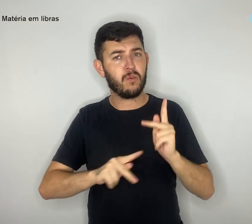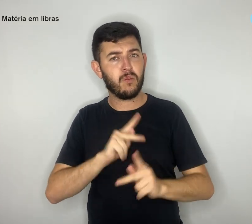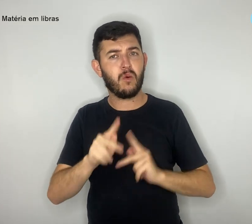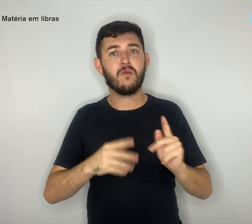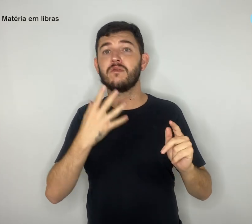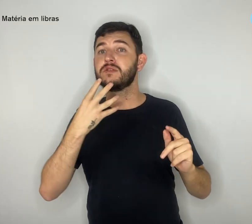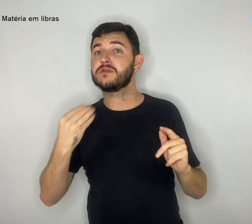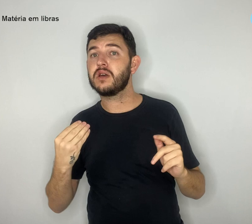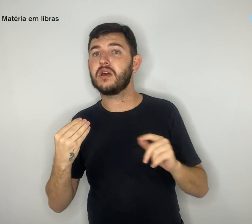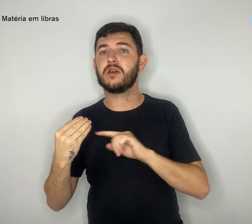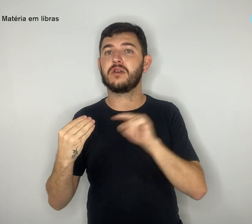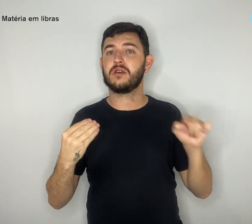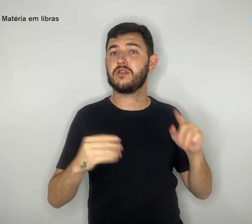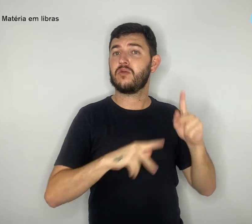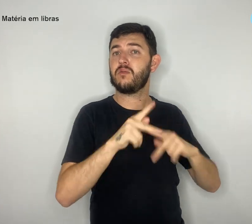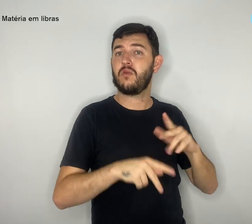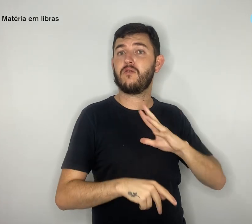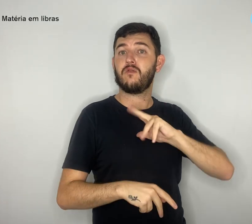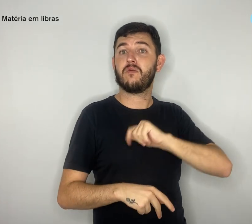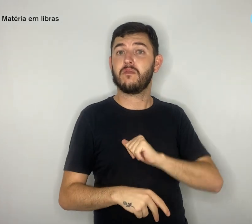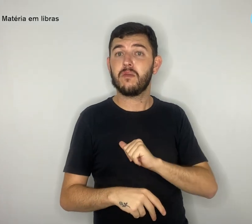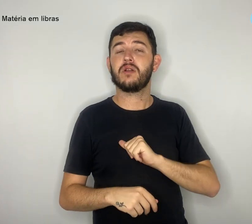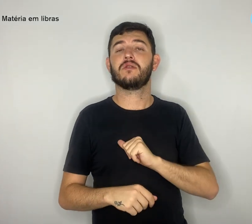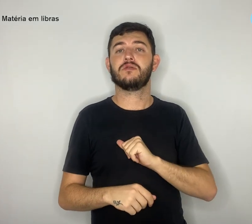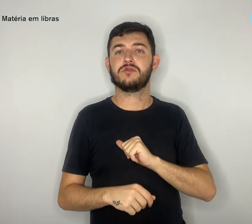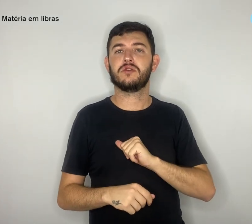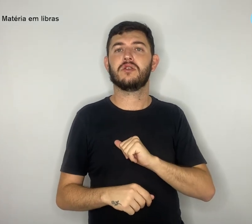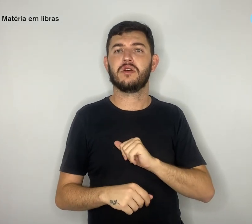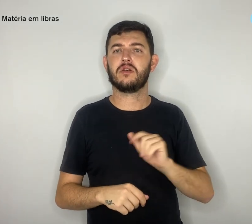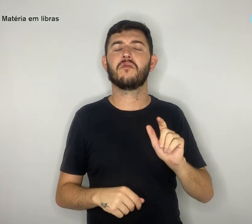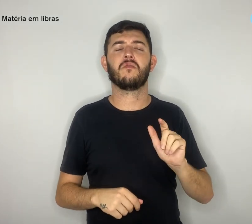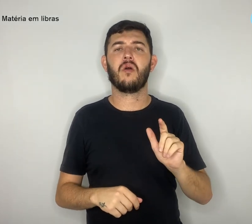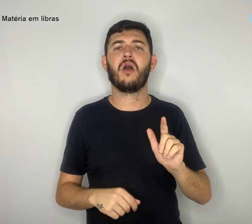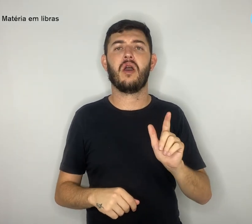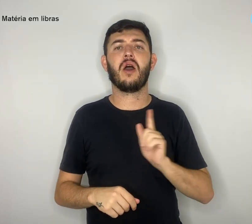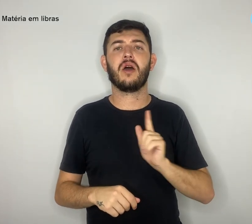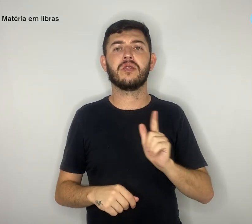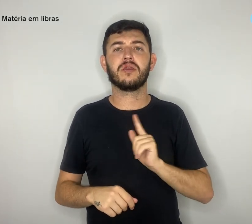israelense como do povo palestino a seus respectivos